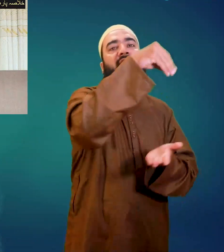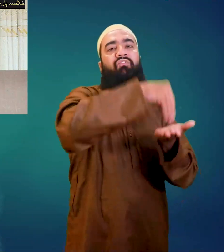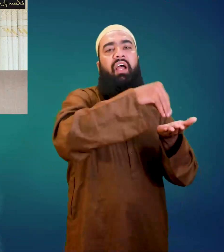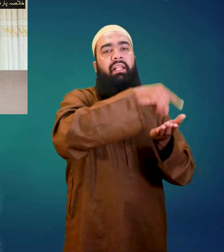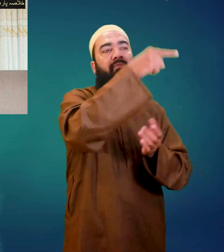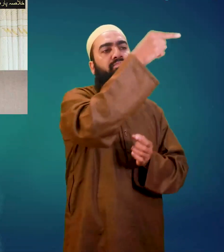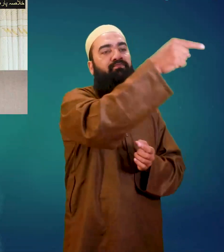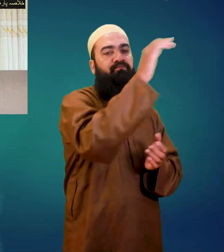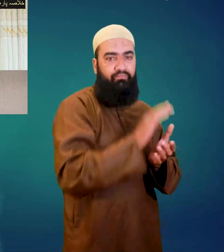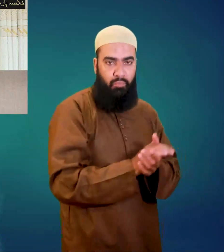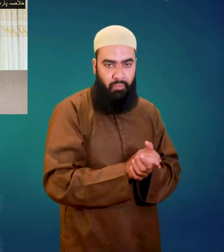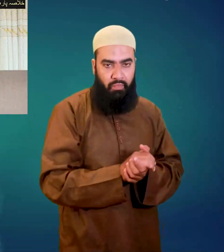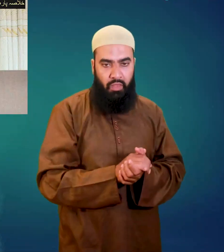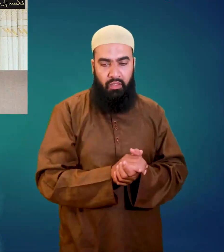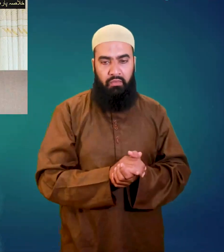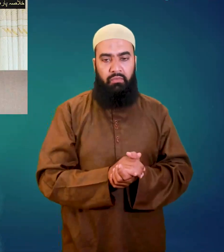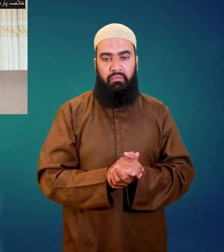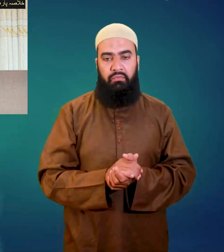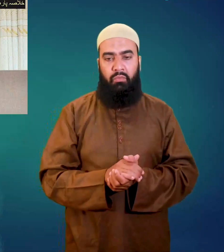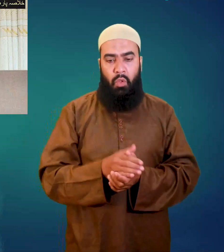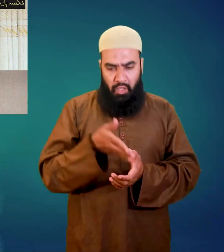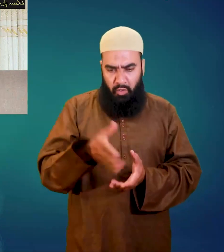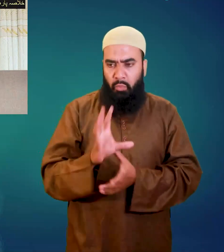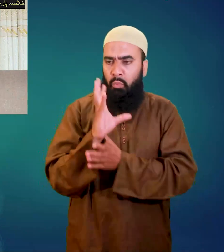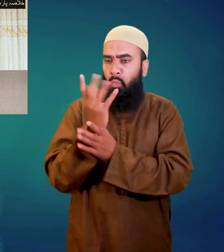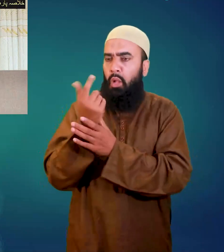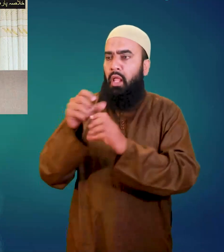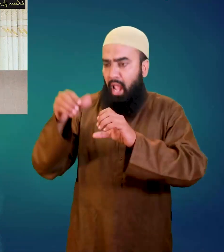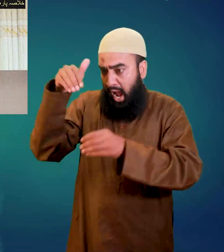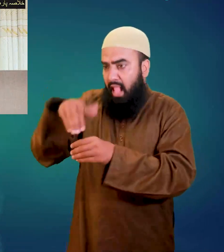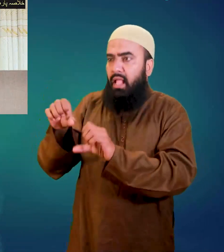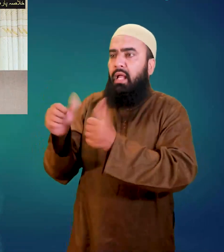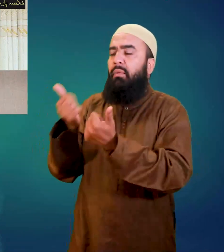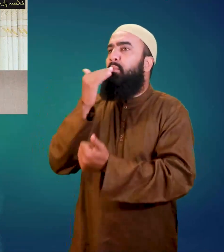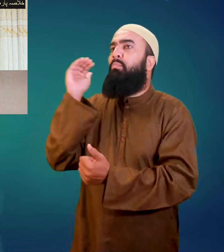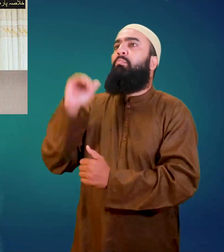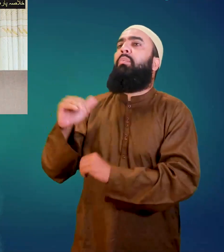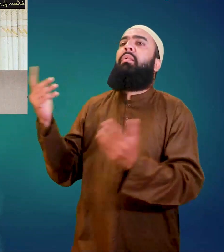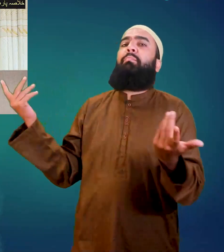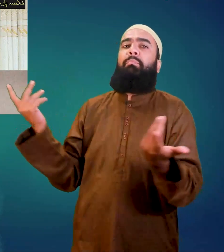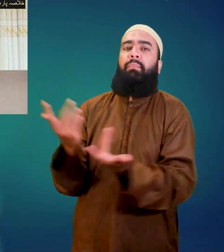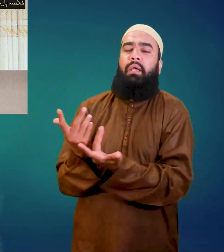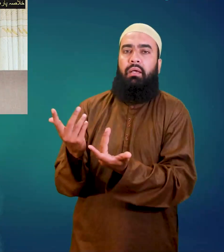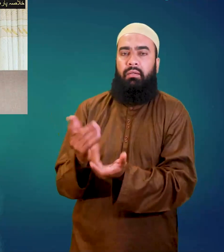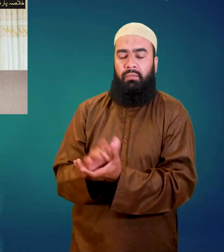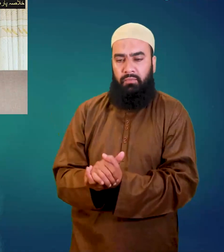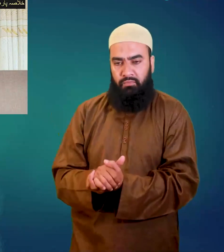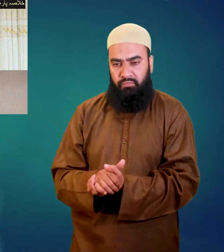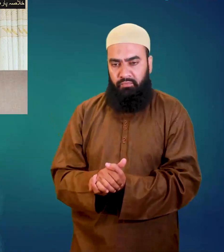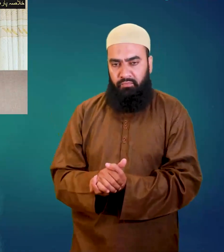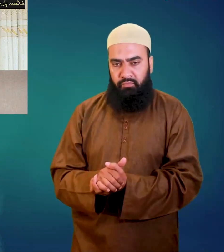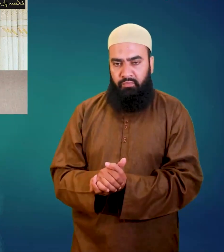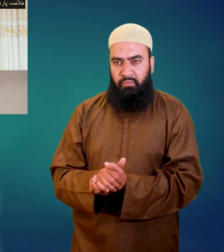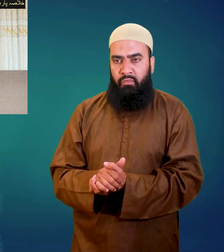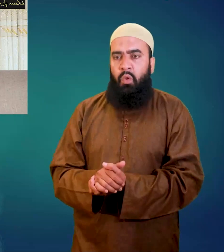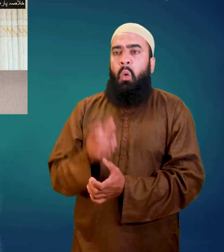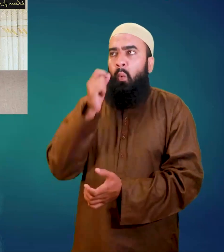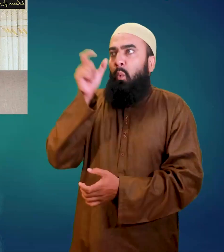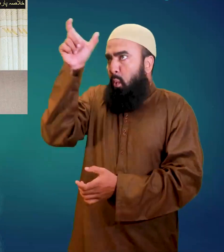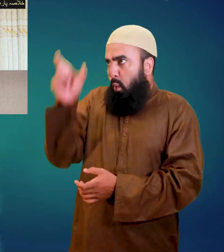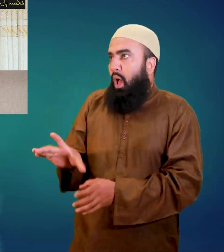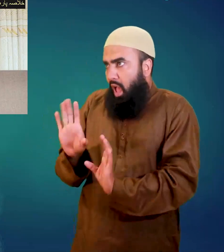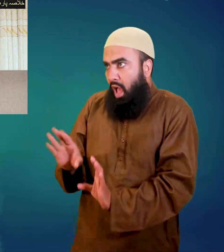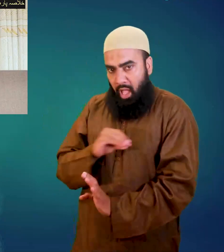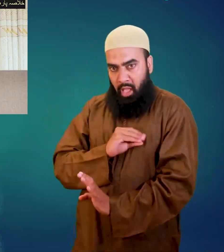لیکن اللہ رب العزت نے دنیا کے اندر بھی فلاح پانے والوں کا ذکر فرمایا ہے کہ ایسے